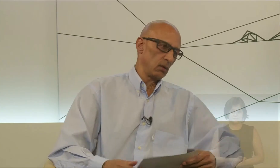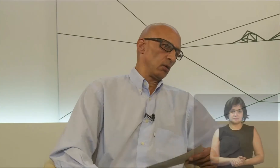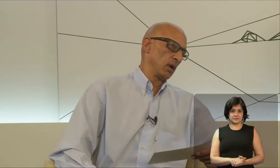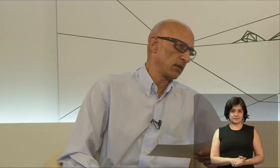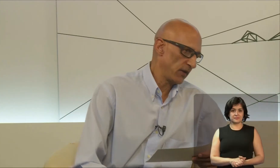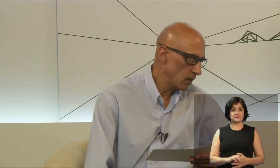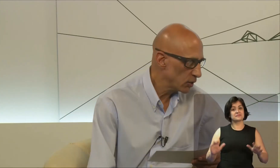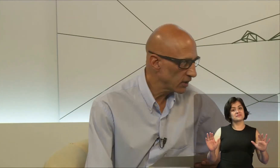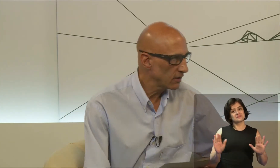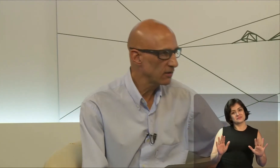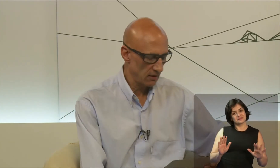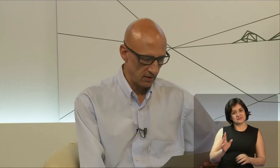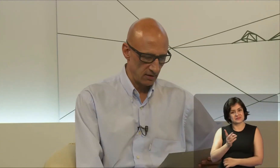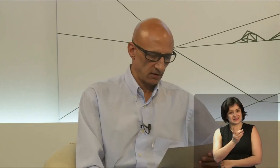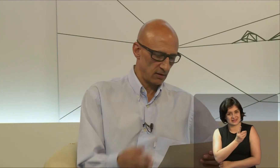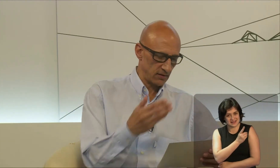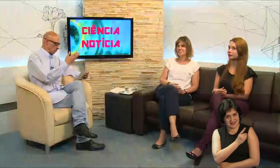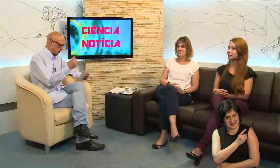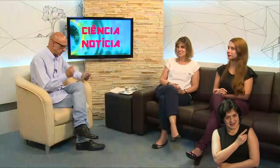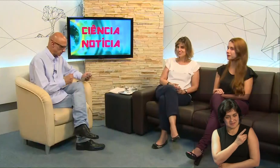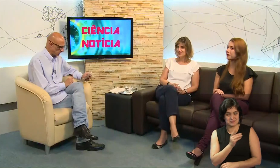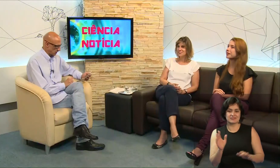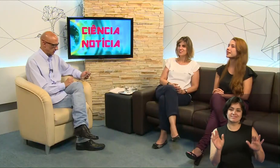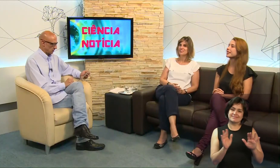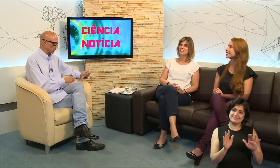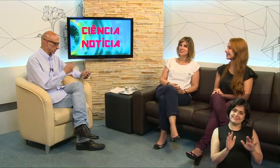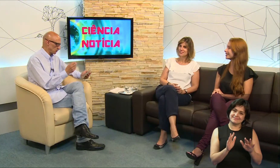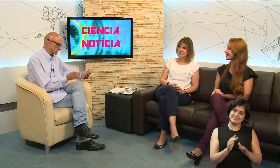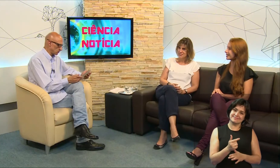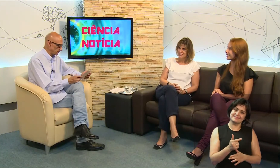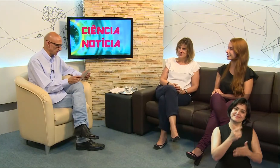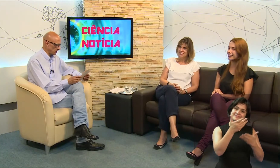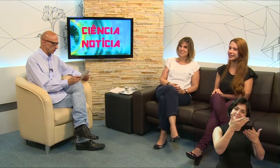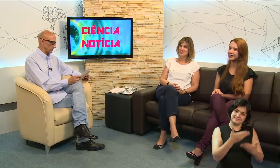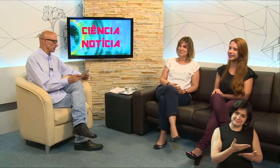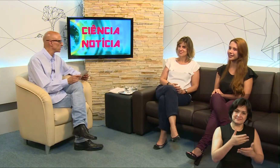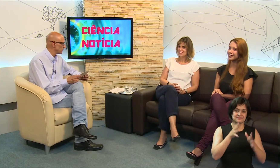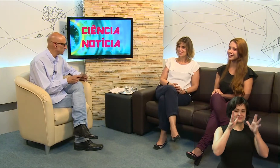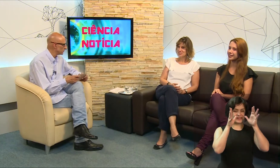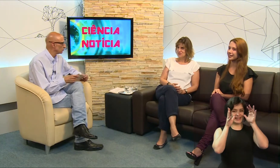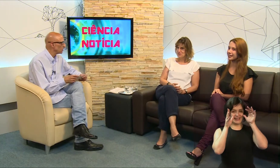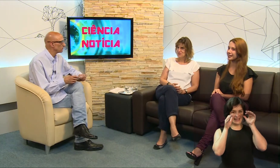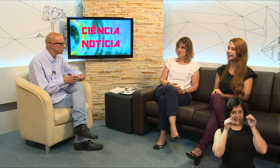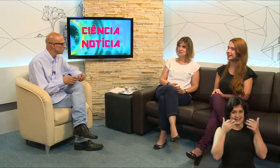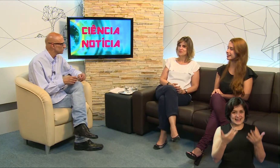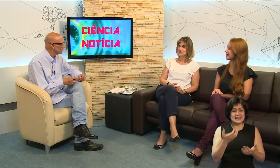Olá, Débora, e também a outra nossa convidada, Mariane. Sejam bem-vindas ao nosso